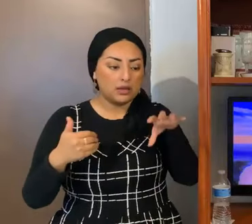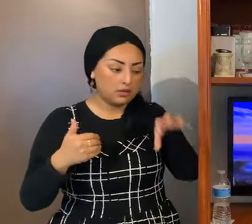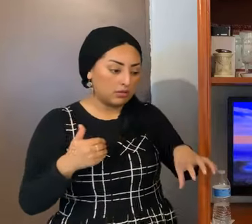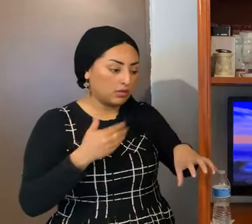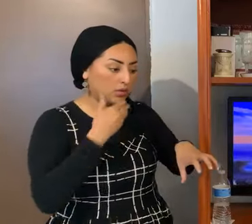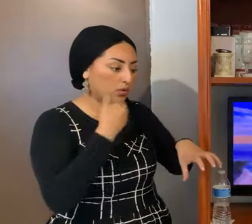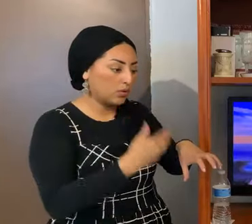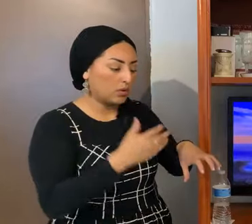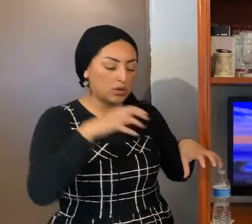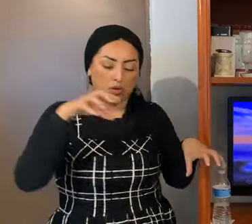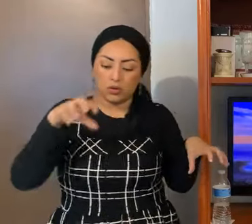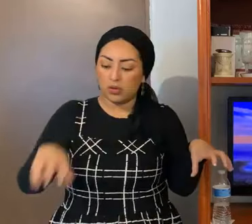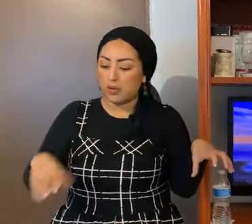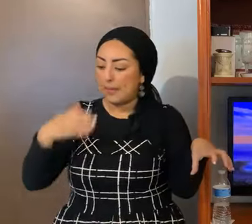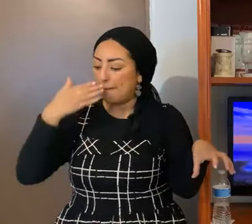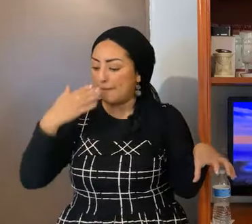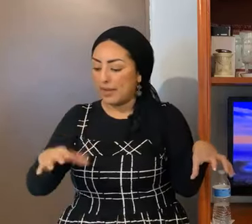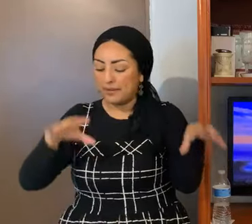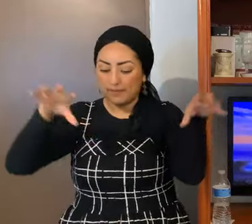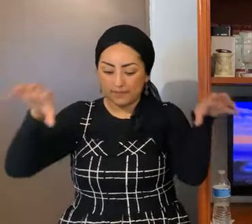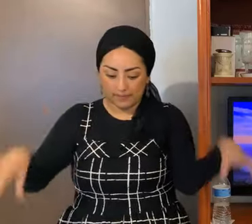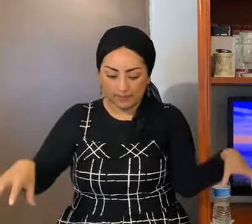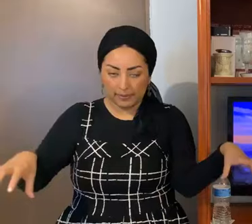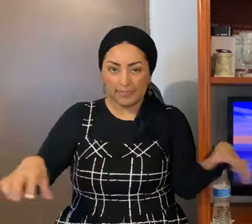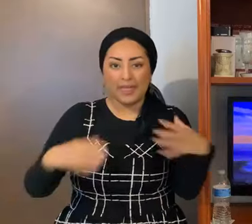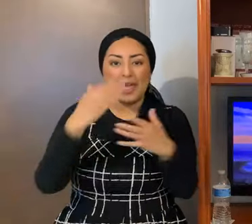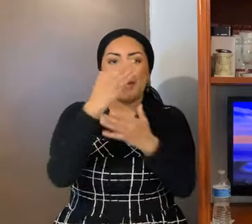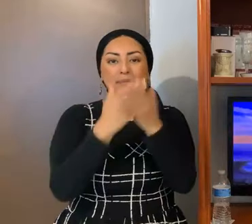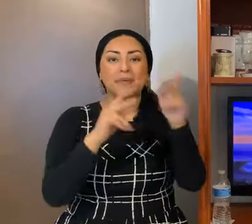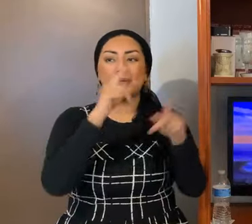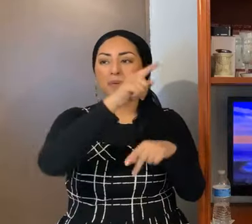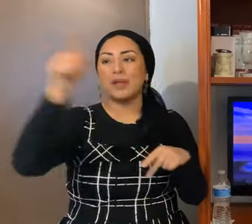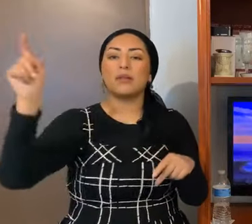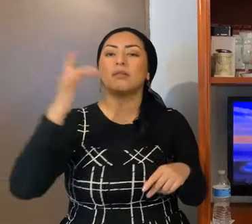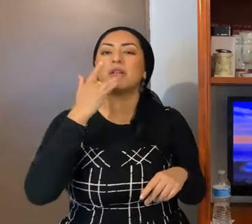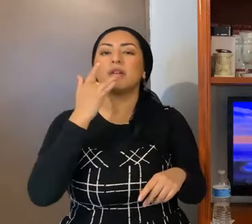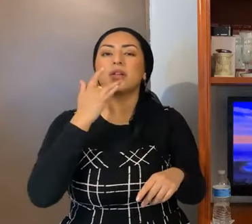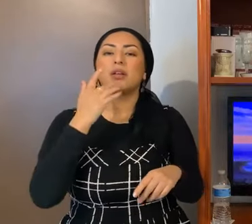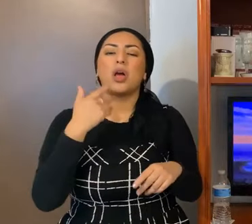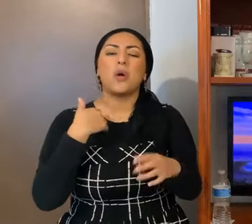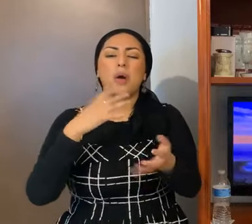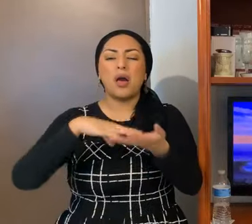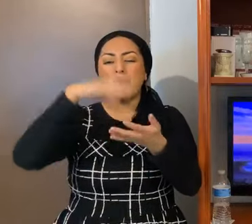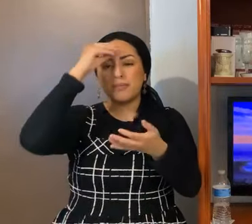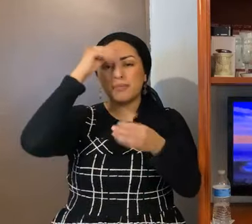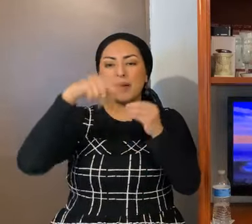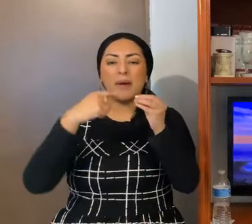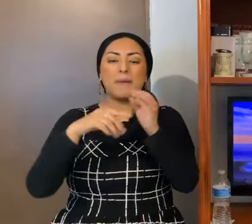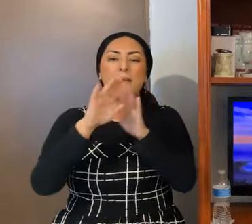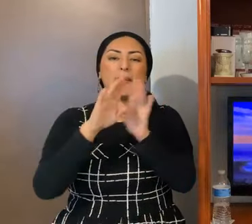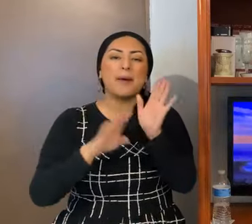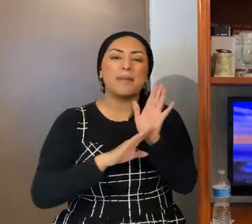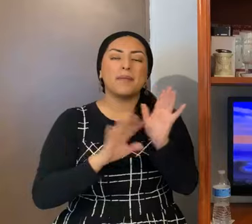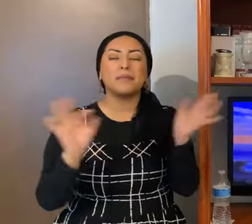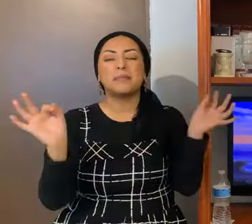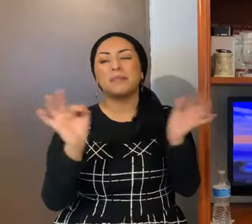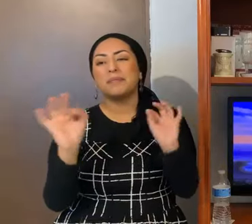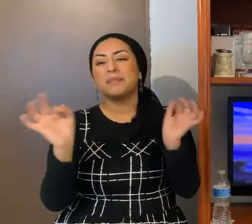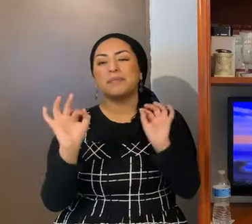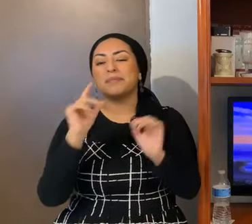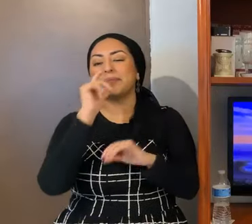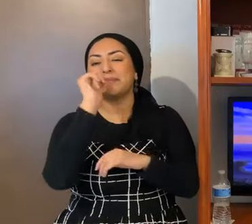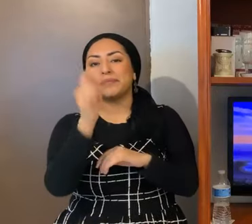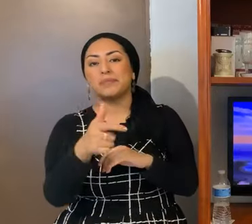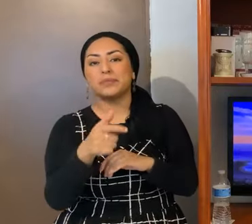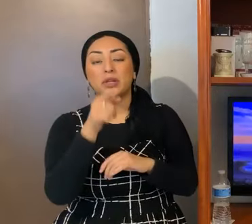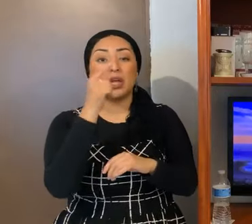malo. Ellos quieren ministraciones light, palabras light. Si tú sientes que estas palabras, esto